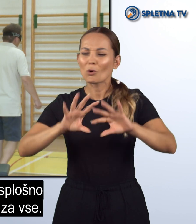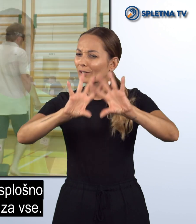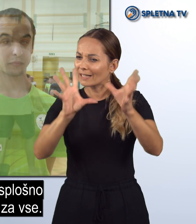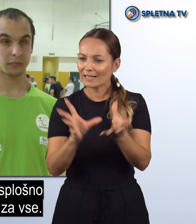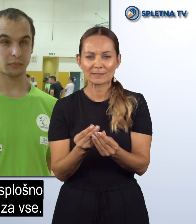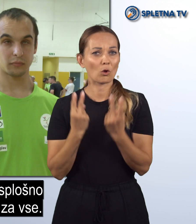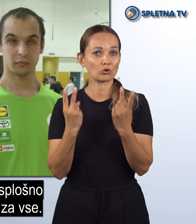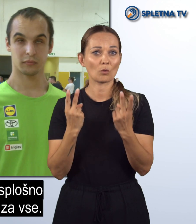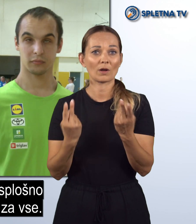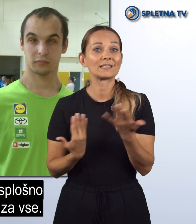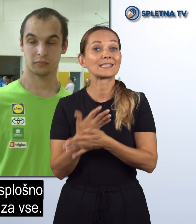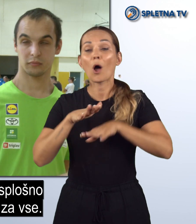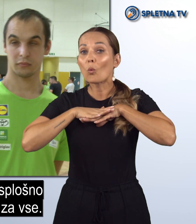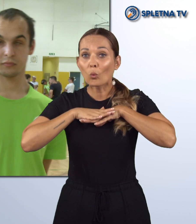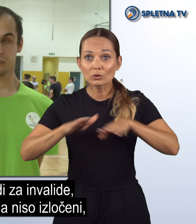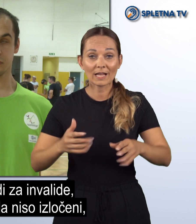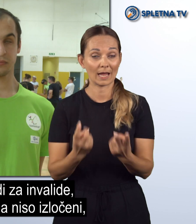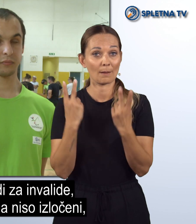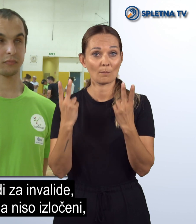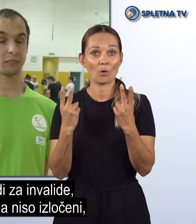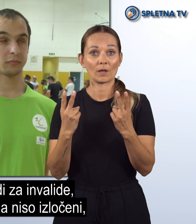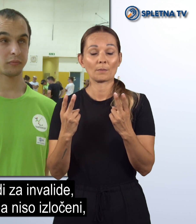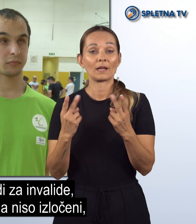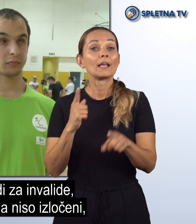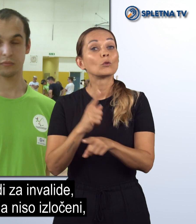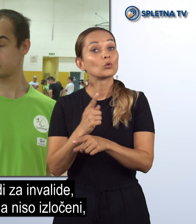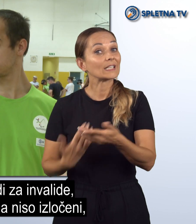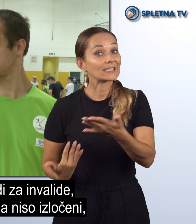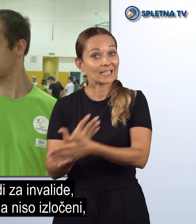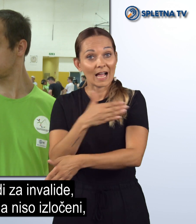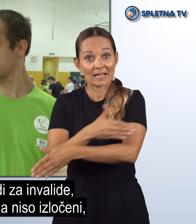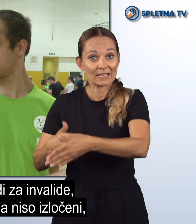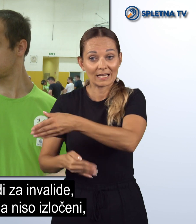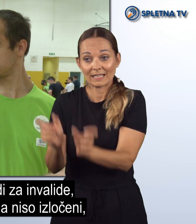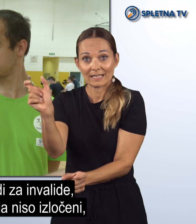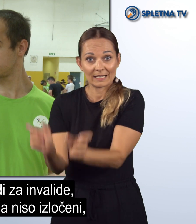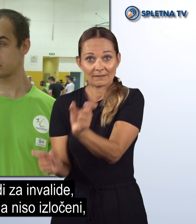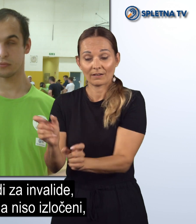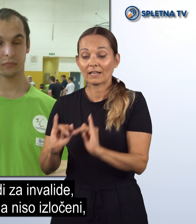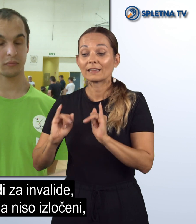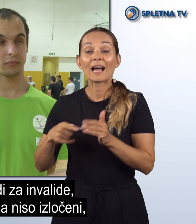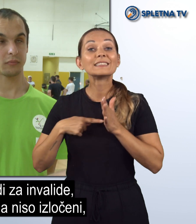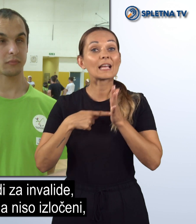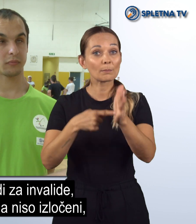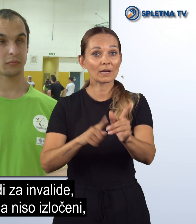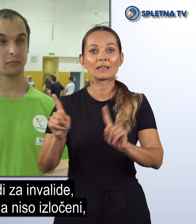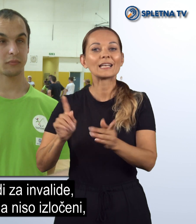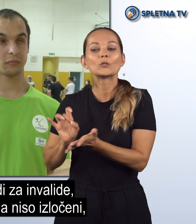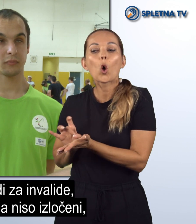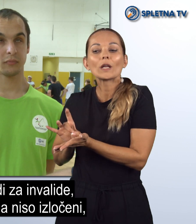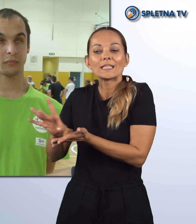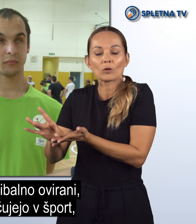je nasplošno pomemben za vse, pomemben pa tudi za invalide, da se jim nekako prikaže, da